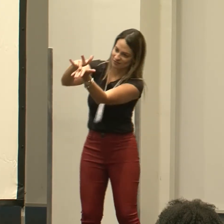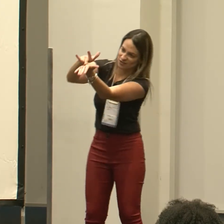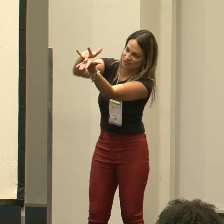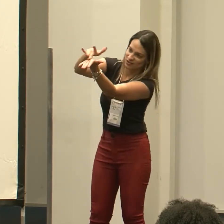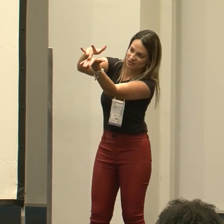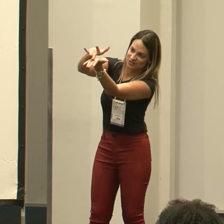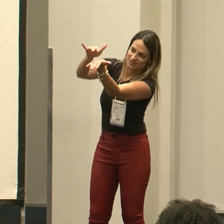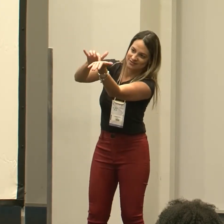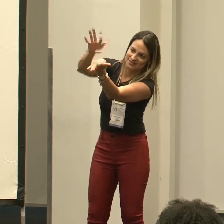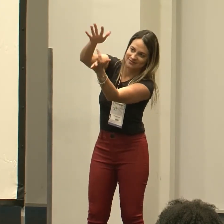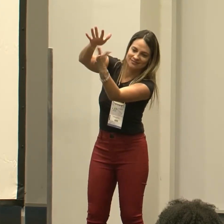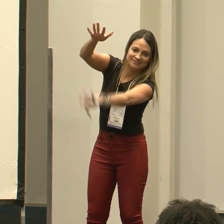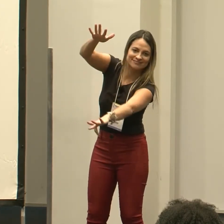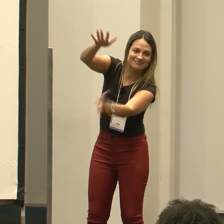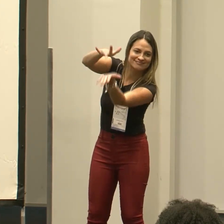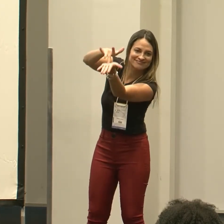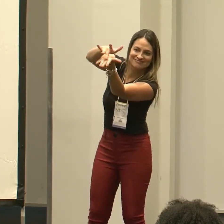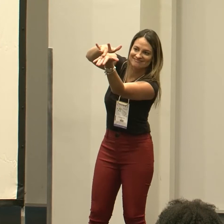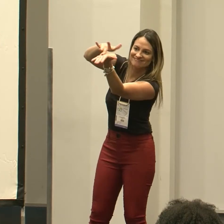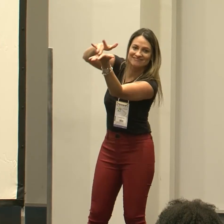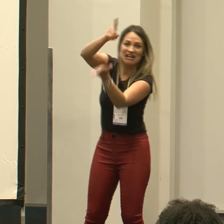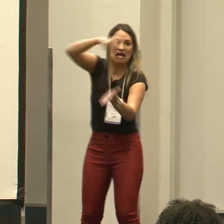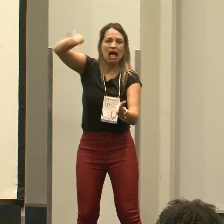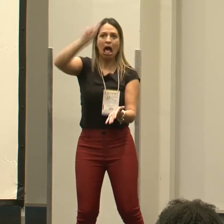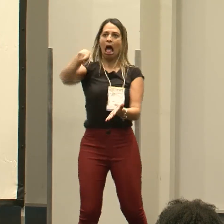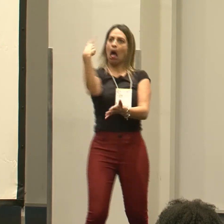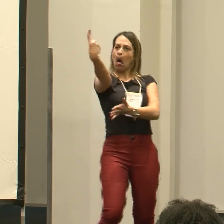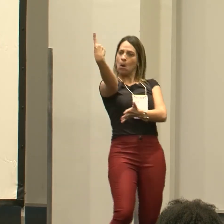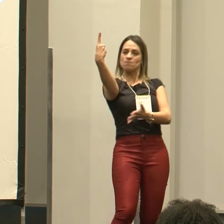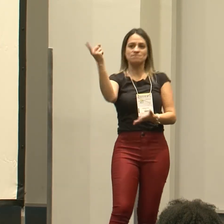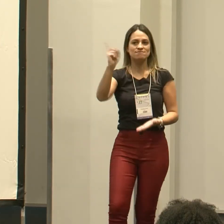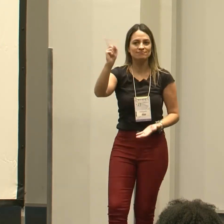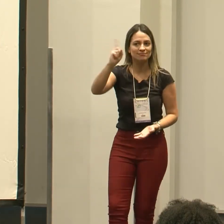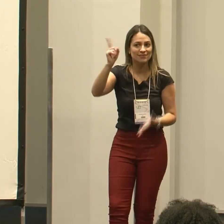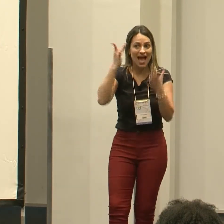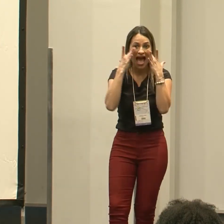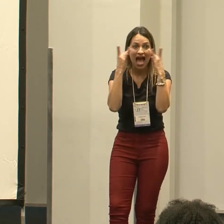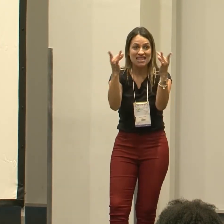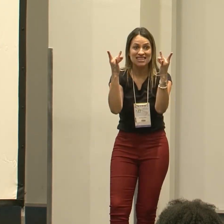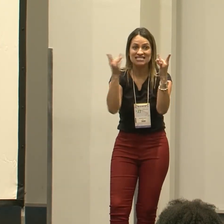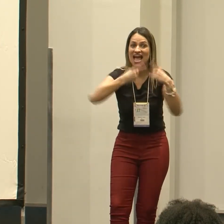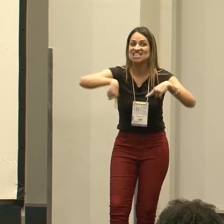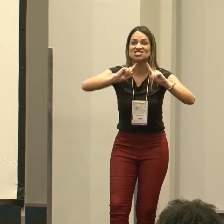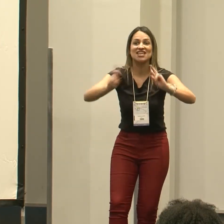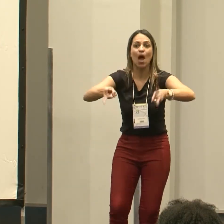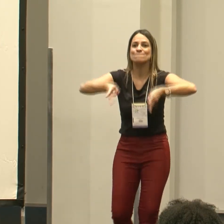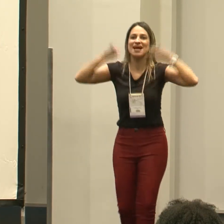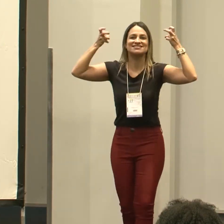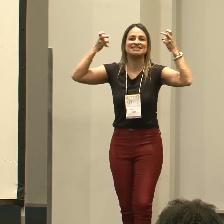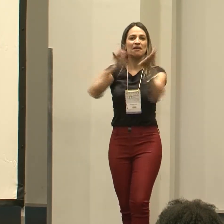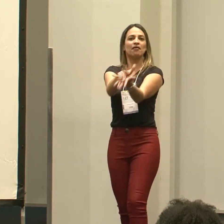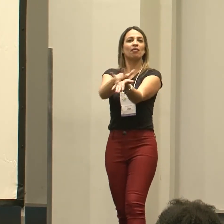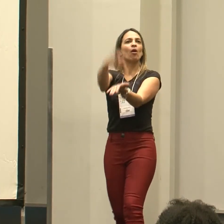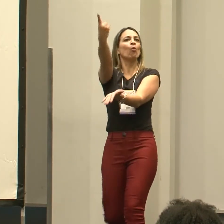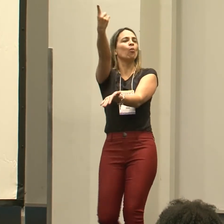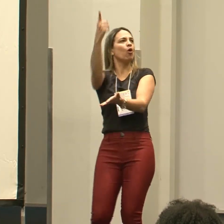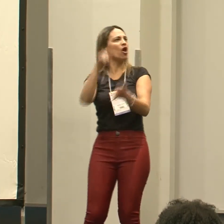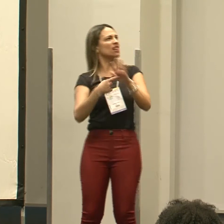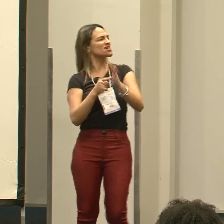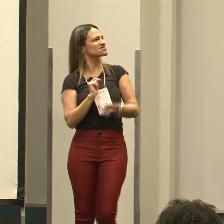pensar. Tem 2 orientações acontecendo aqui. Não é só uma, prestem atenção. Às vezes a gente não percebe, pensa